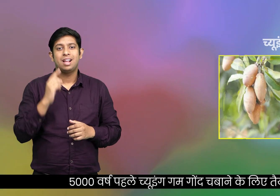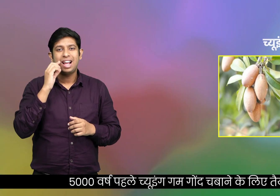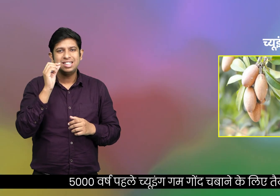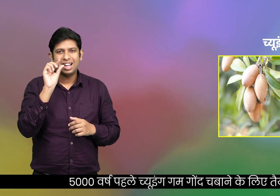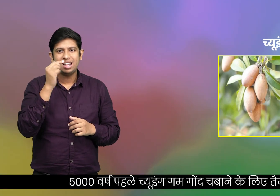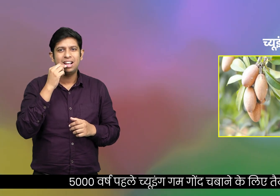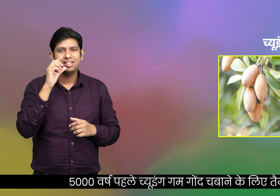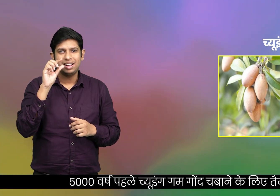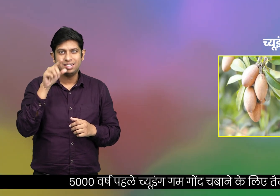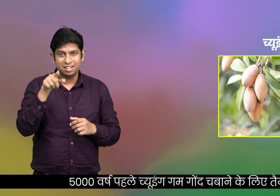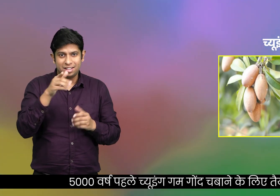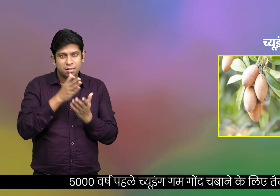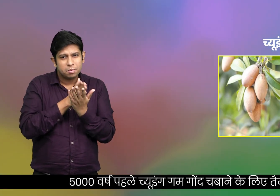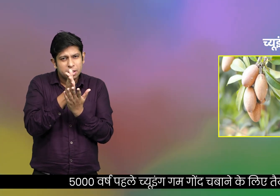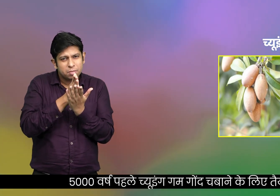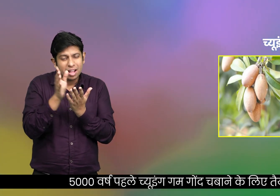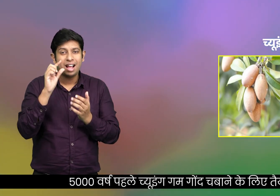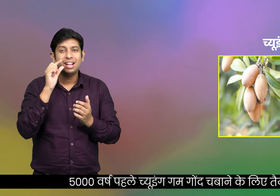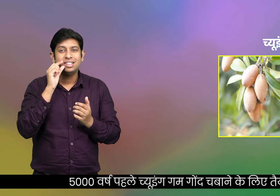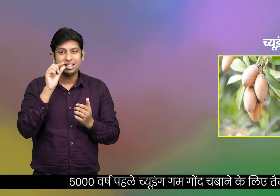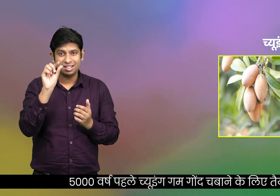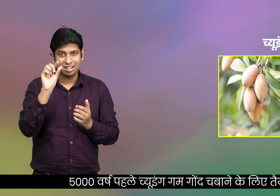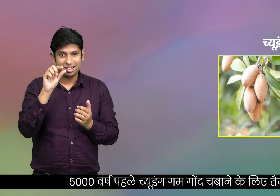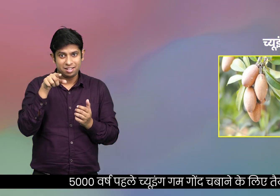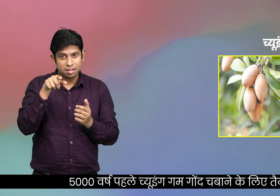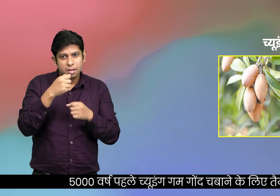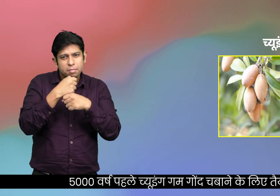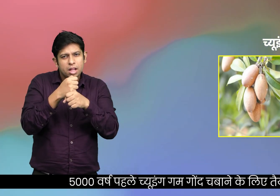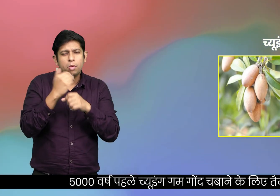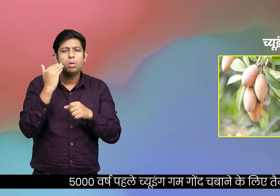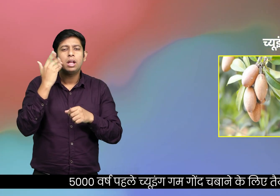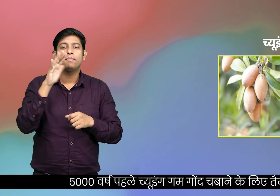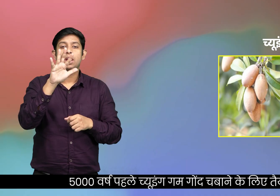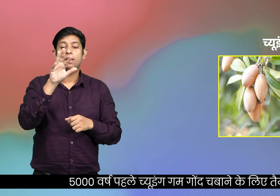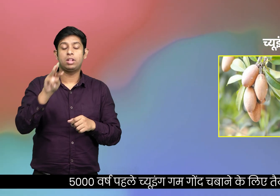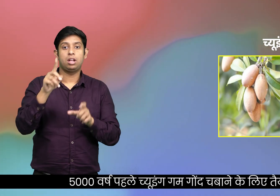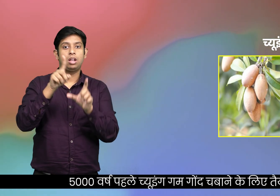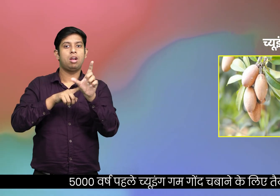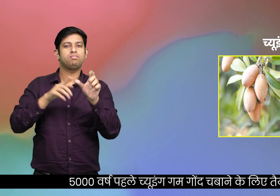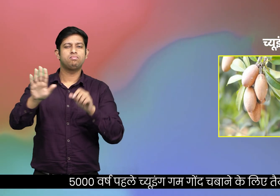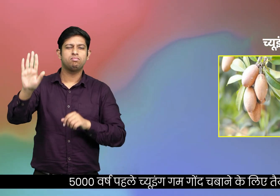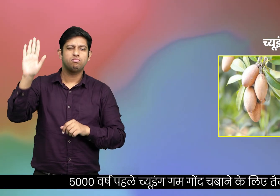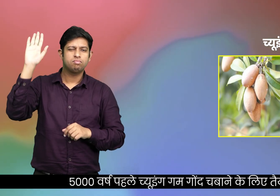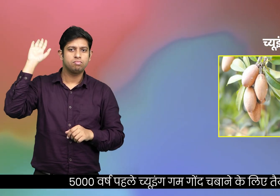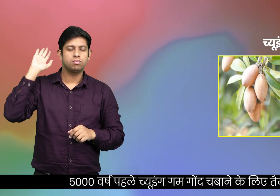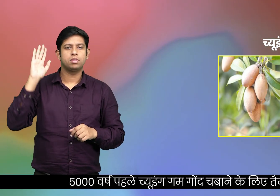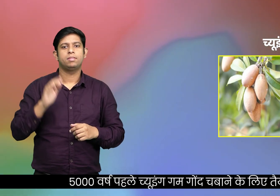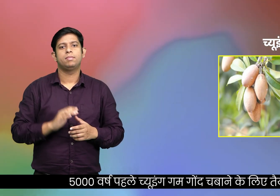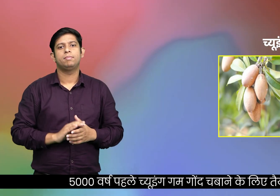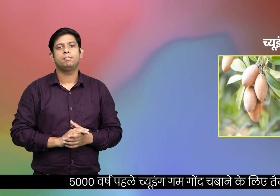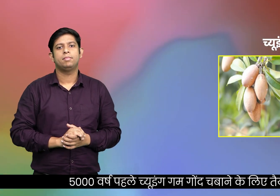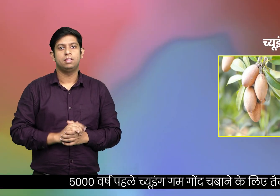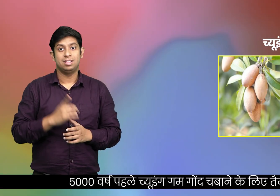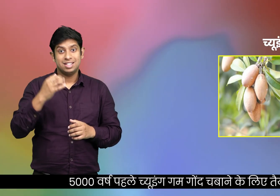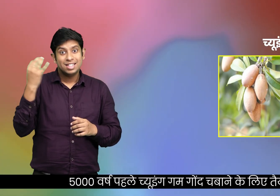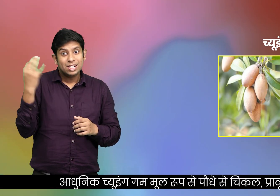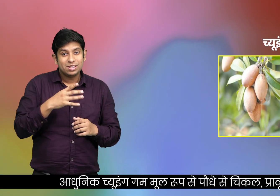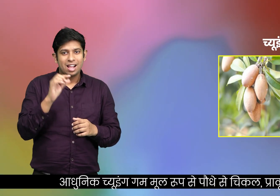500 वर्ष पहले च्युइंग गम गोंद चबाने के लिए तैयार किया गया था।